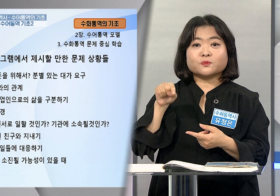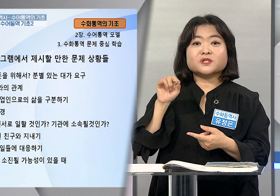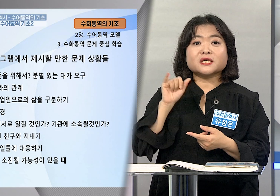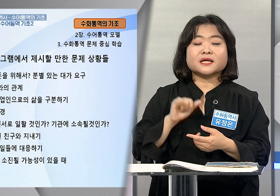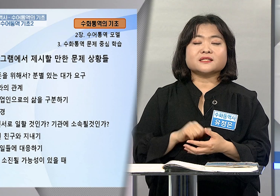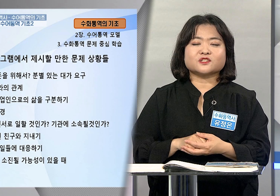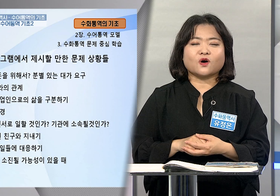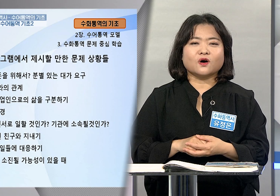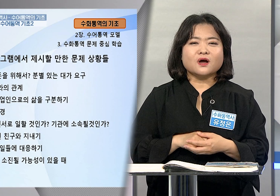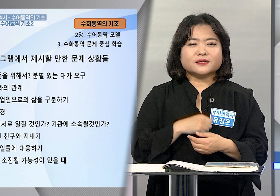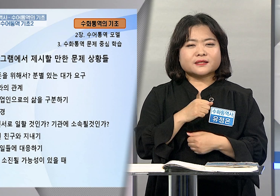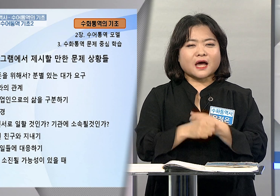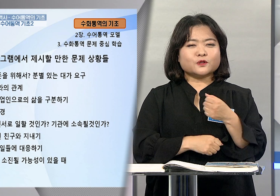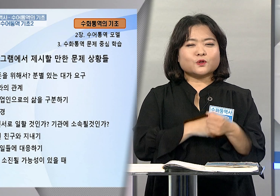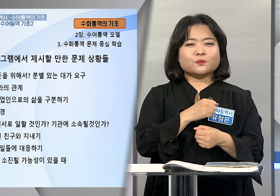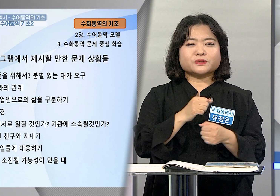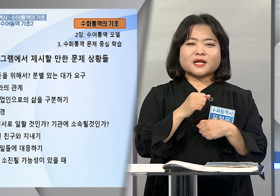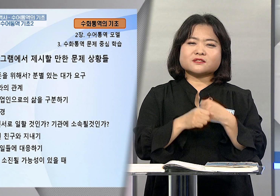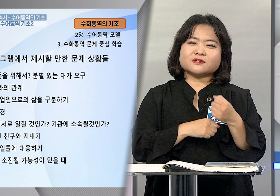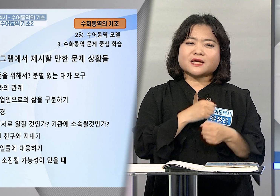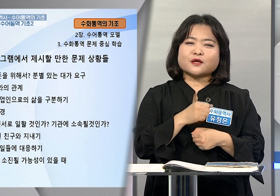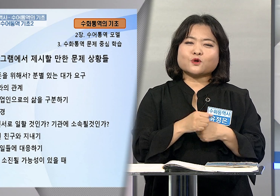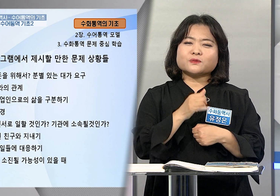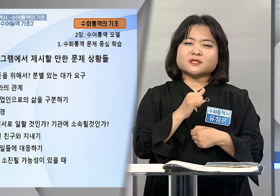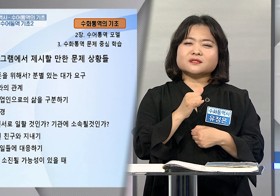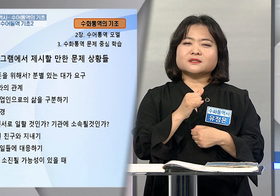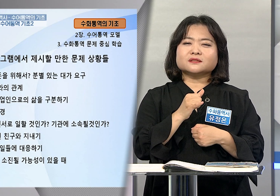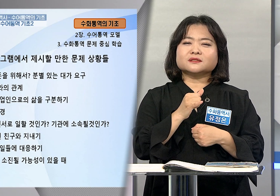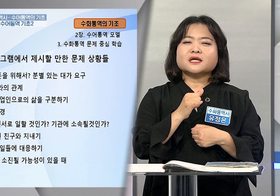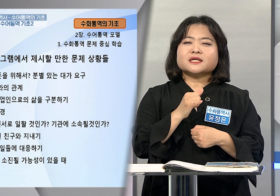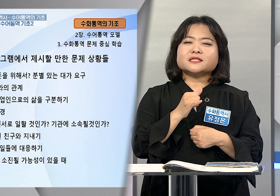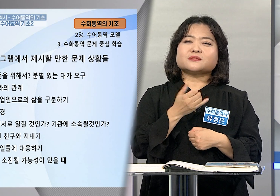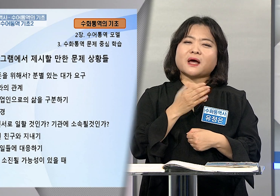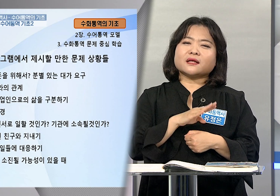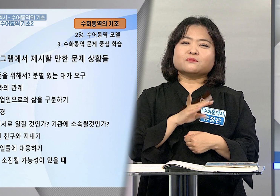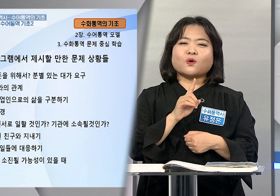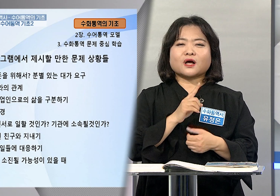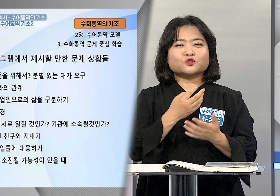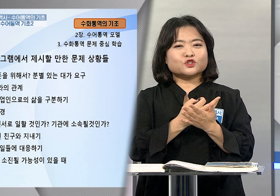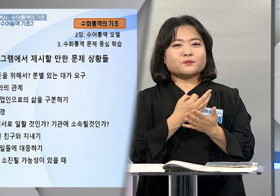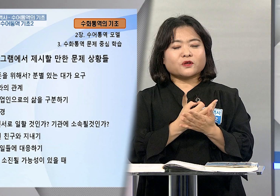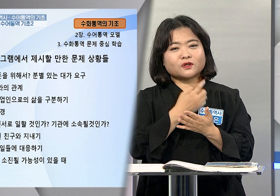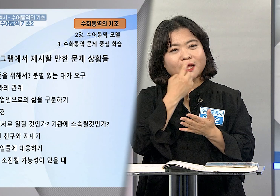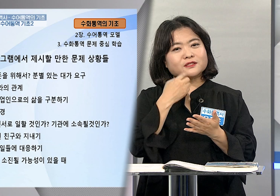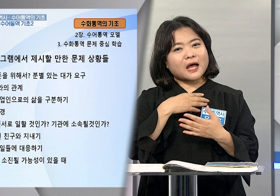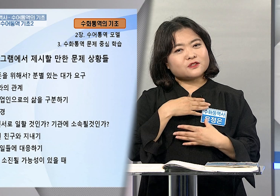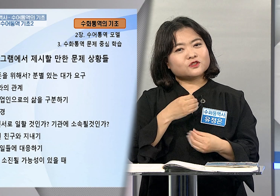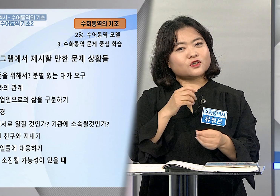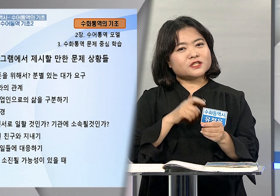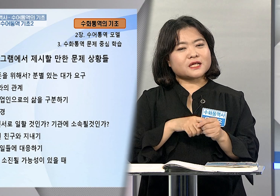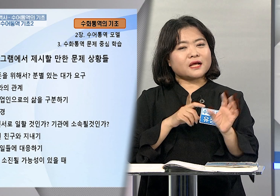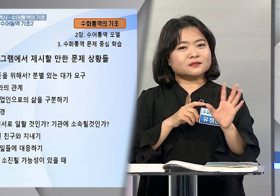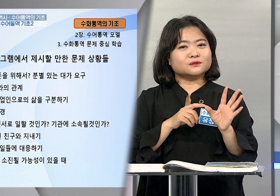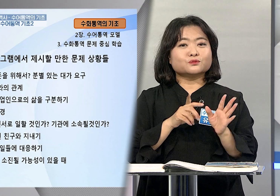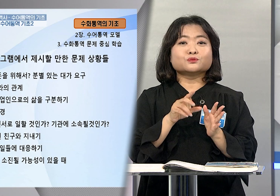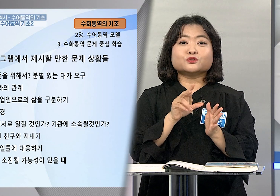단점들이 있겠죠. 자유로운 프리랜서는 자유로움이 있지만 뭔가 수입이 어떤 안정적이지 않은